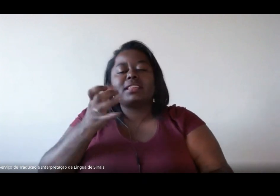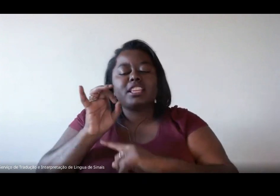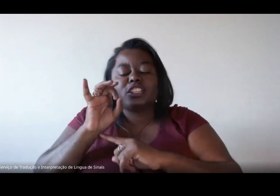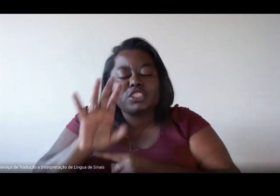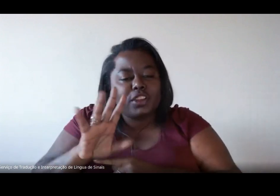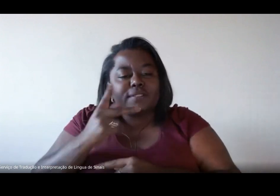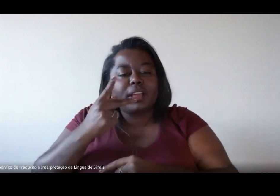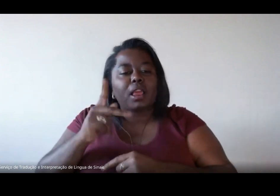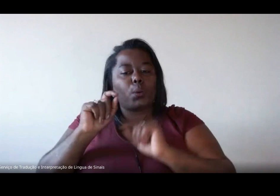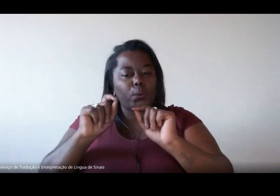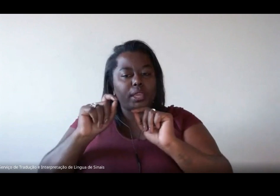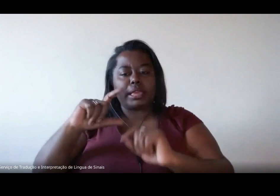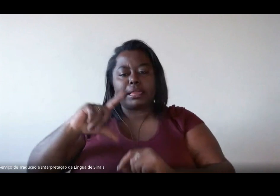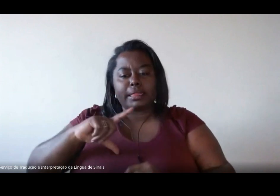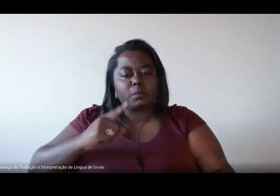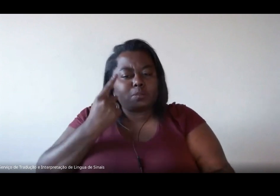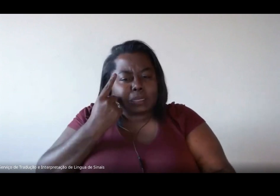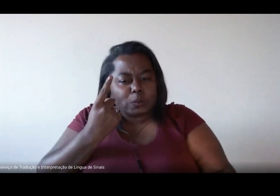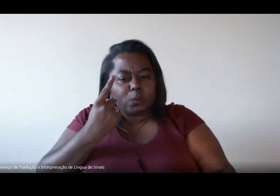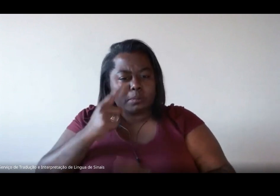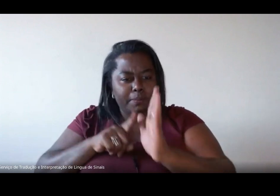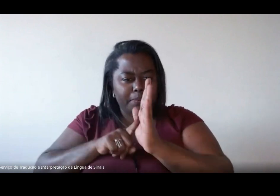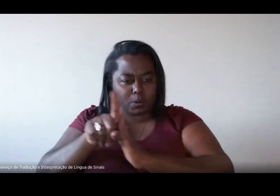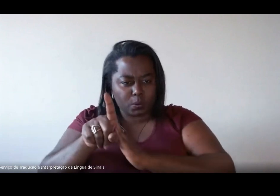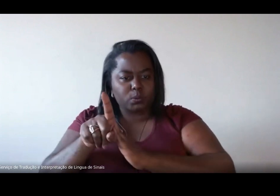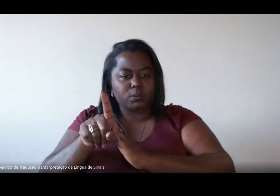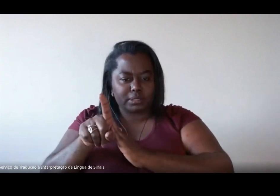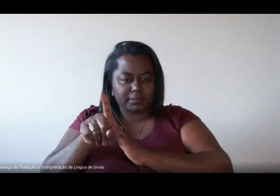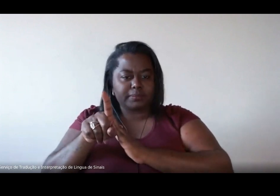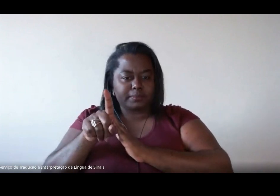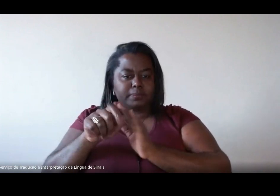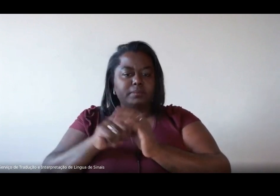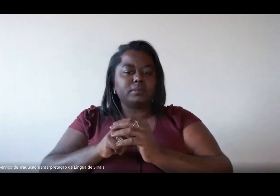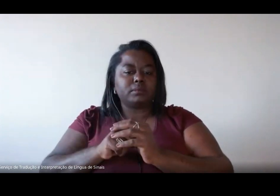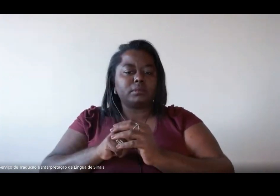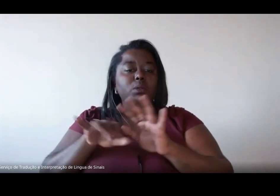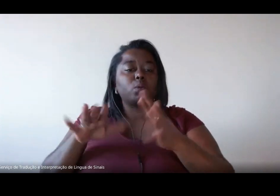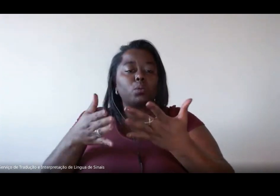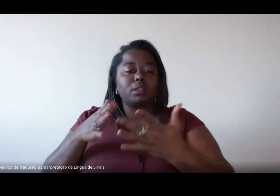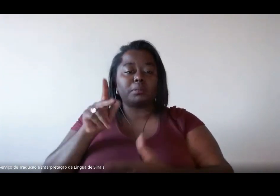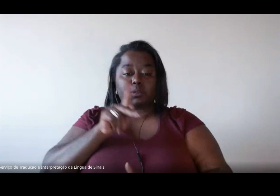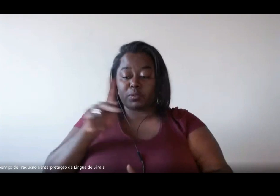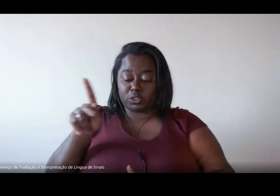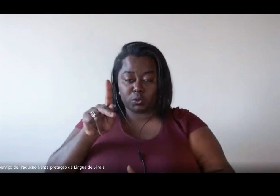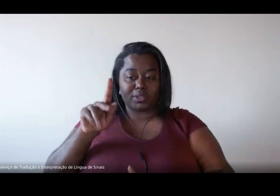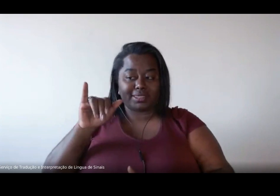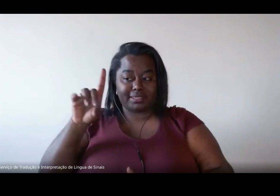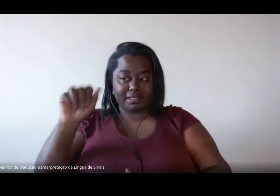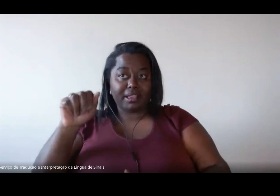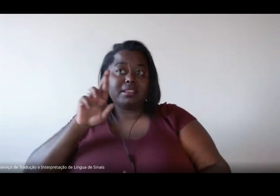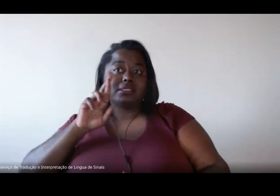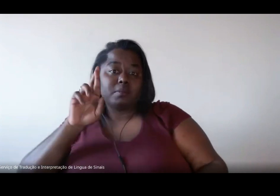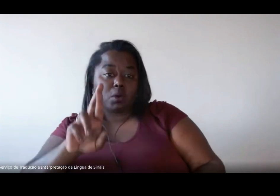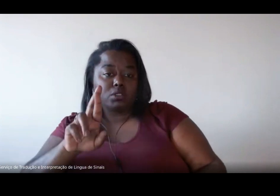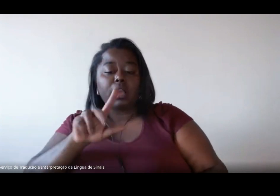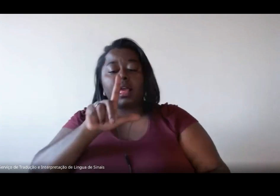é que eu só queria destacar que a gente ainda tem só mais uma perguntinha, professora. Ah, tá. Enquanto a professora